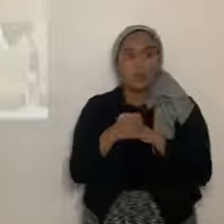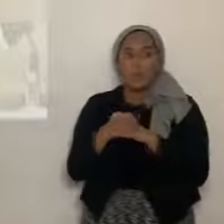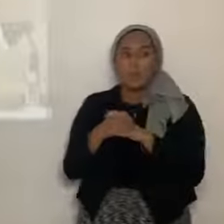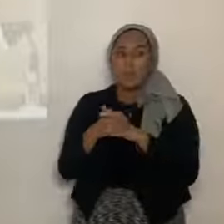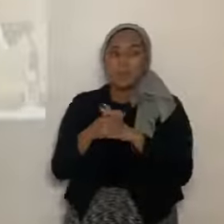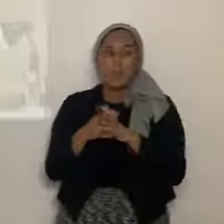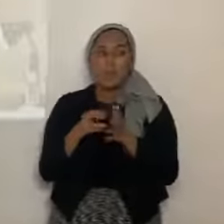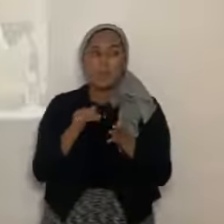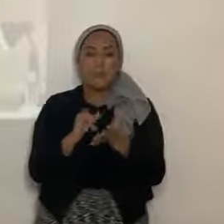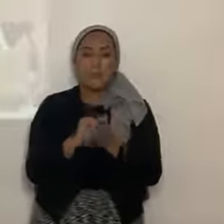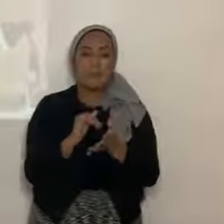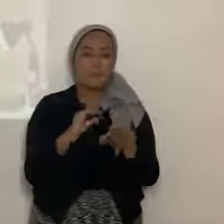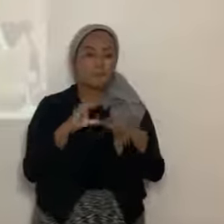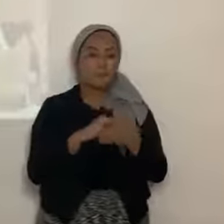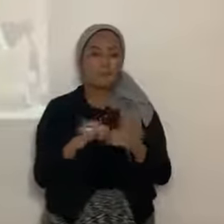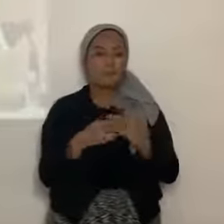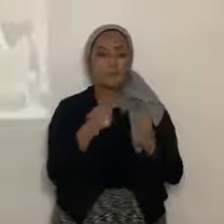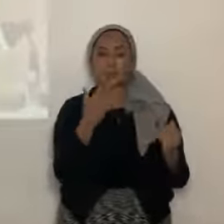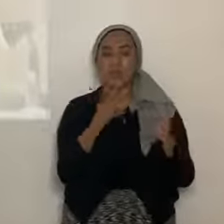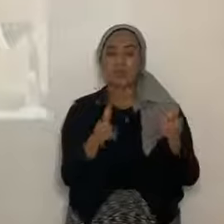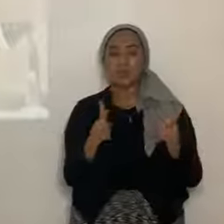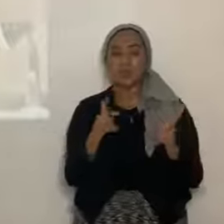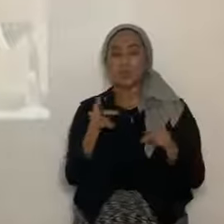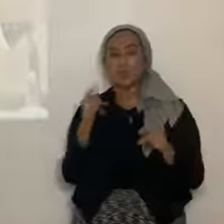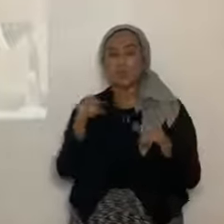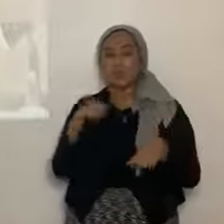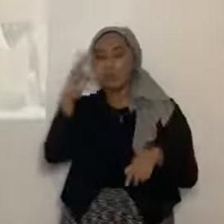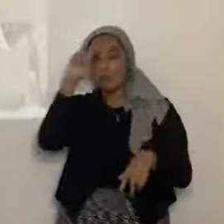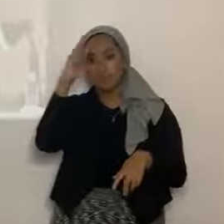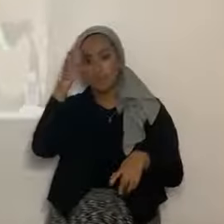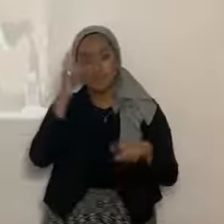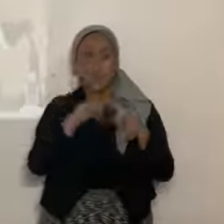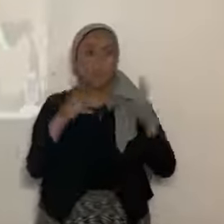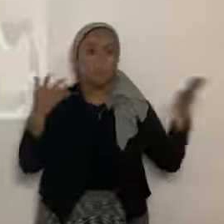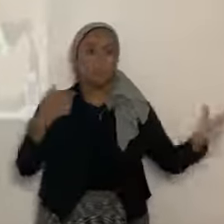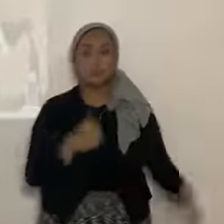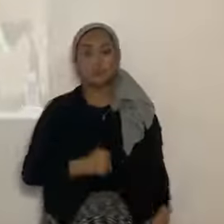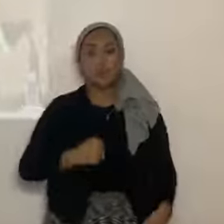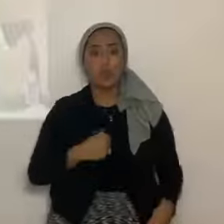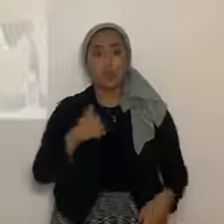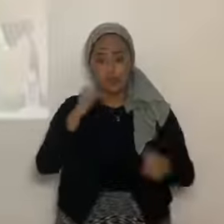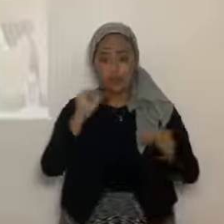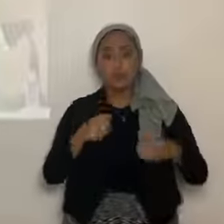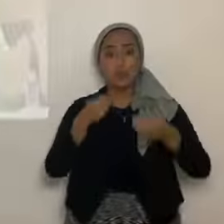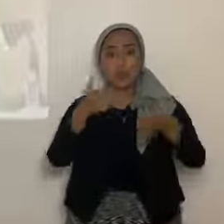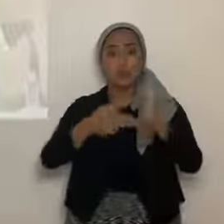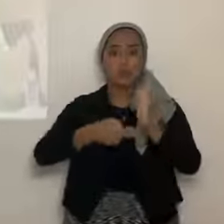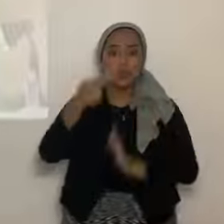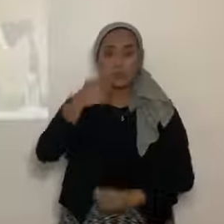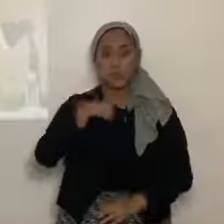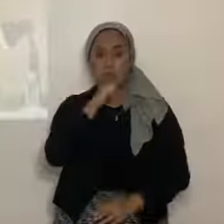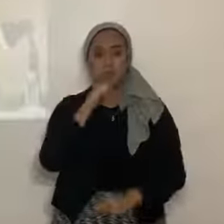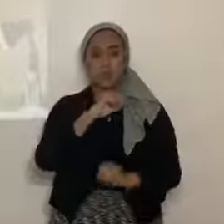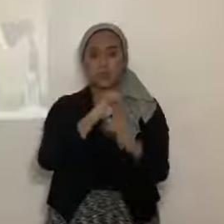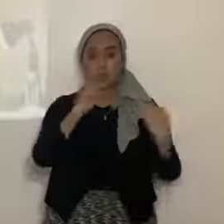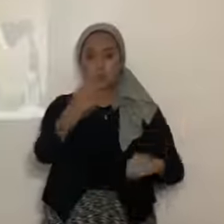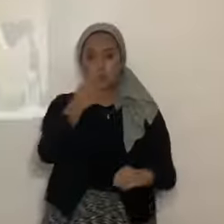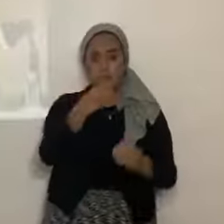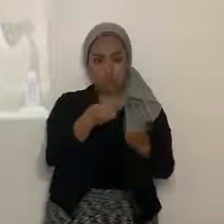de este tema, se puede malinterpretar, pero pues lo siento, tenemos que ser, yo no estoy pidiendo nada para mí, nada, no estoy